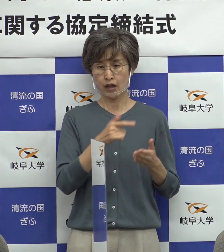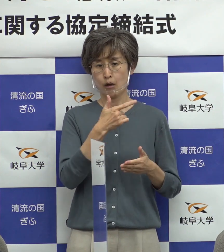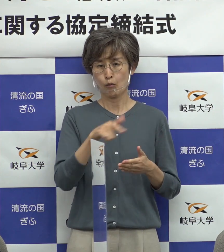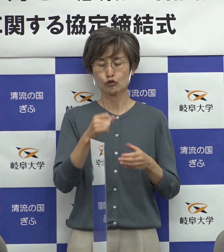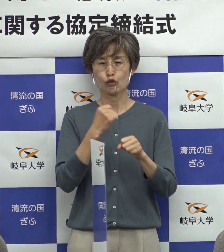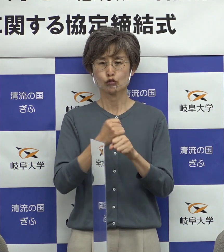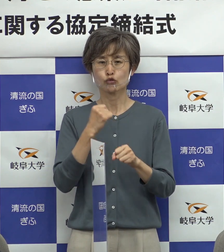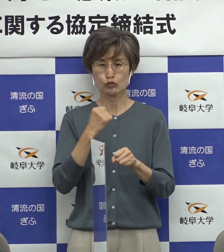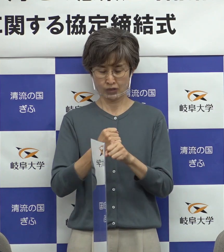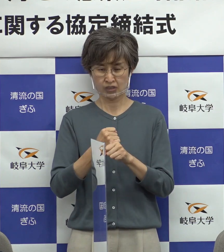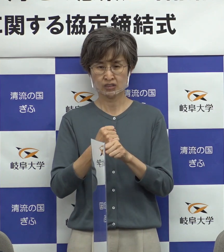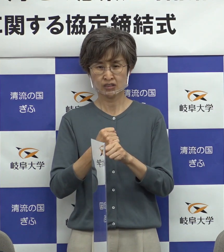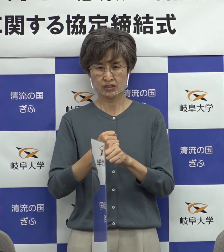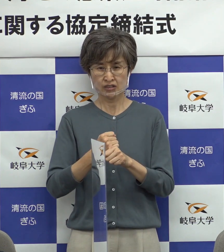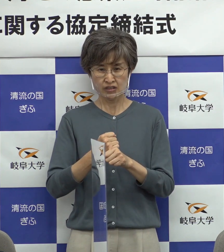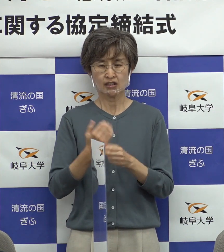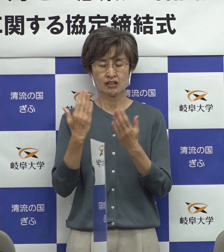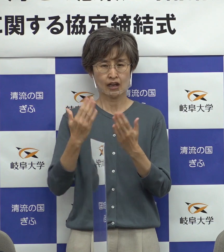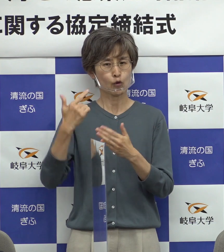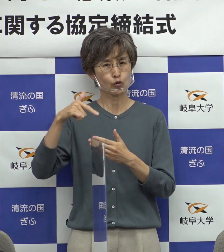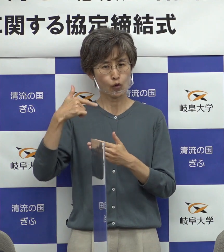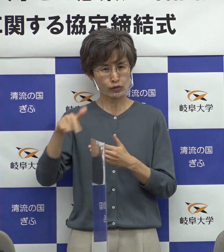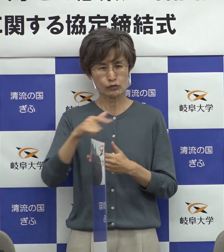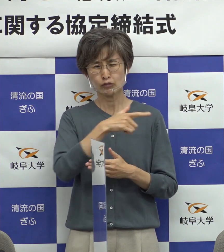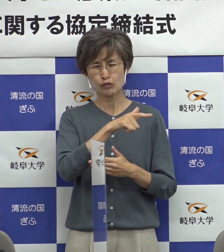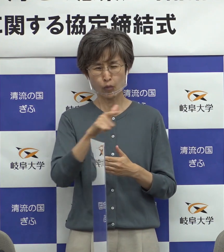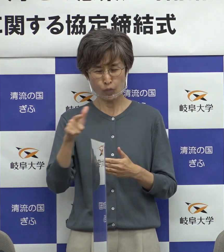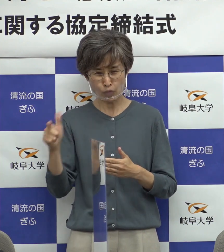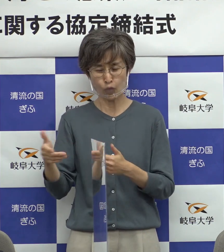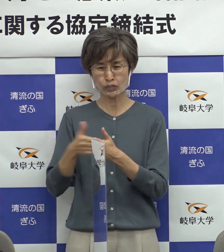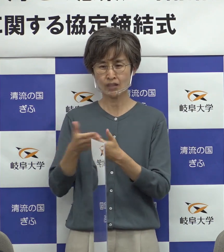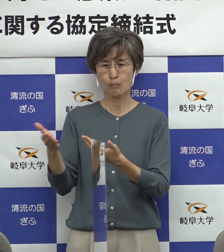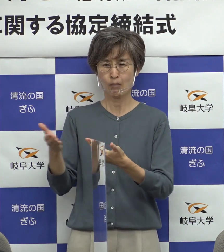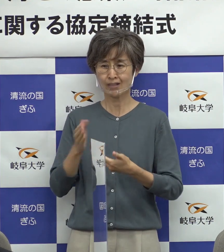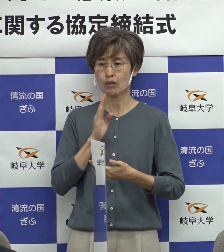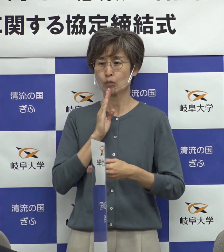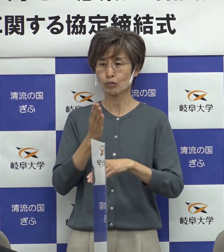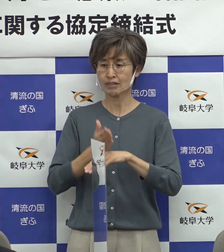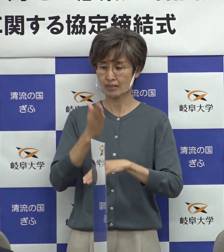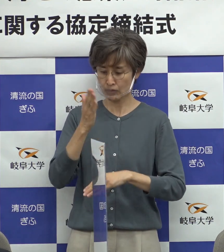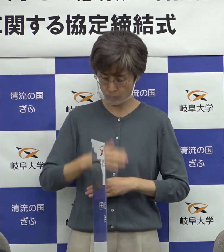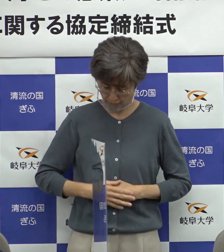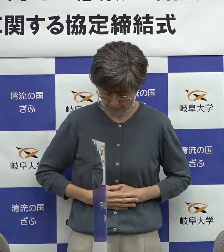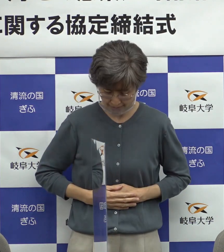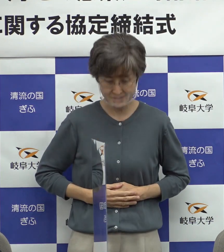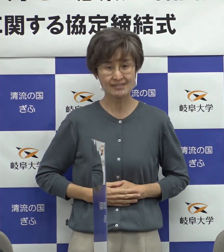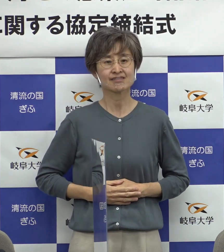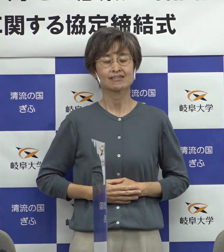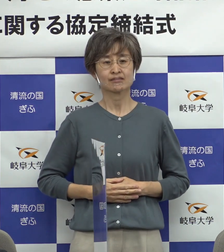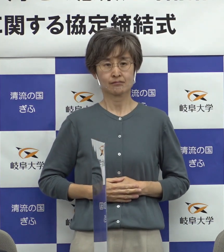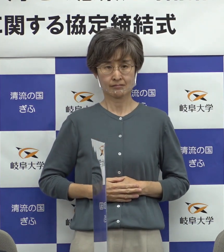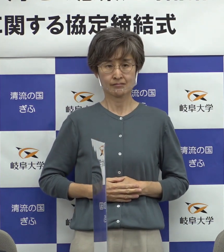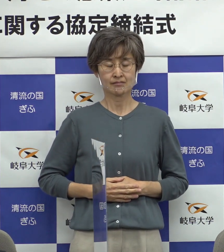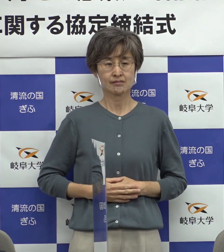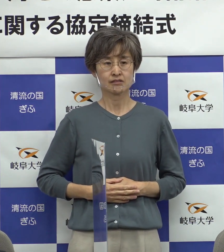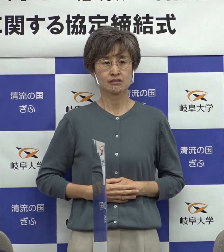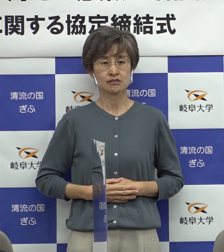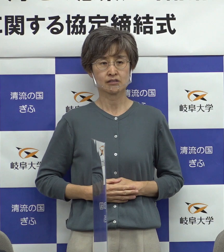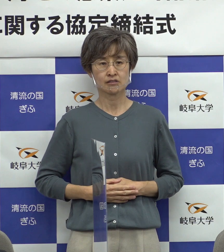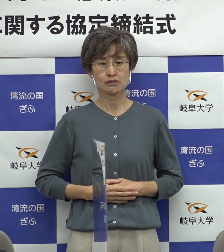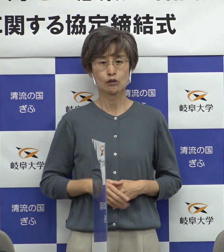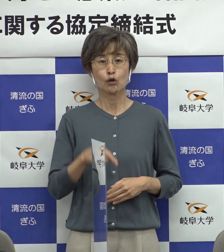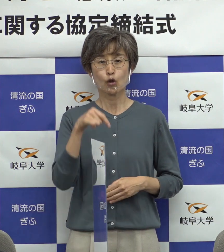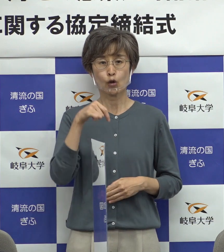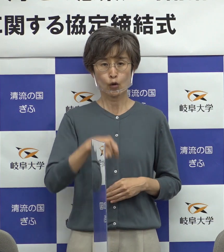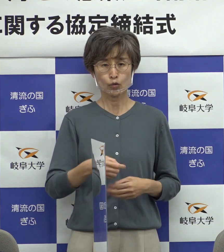から学校教育の点と非常にバラエティに富んだご支援をいただいております。本当にありがとうございます。 で、この感染症